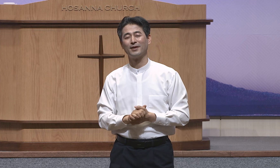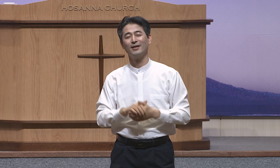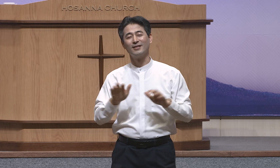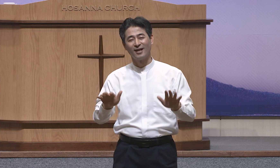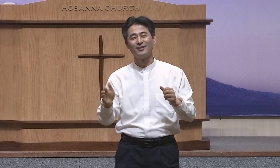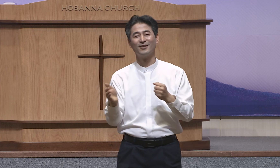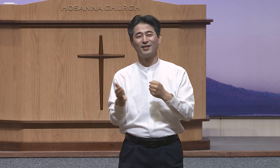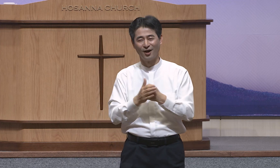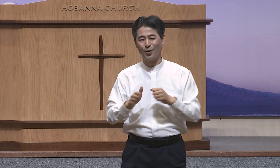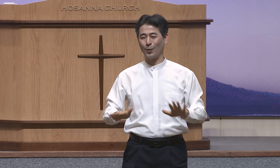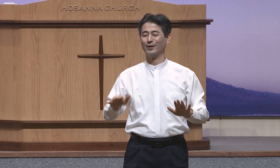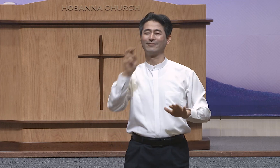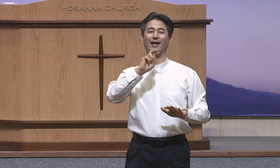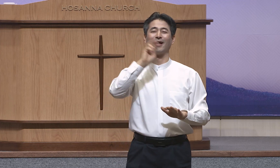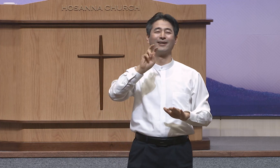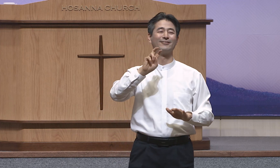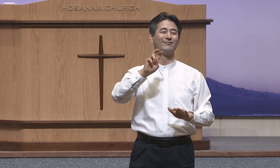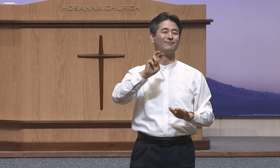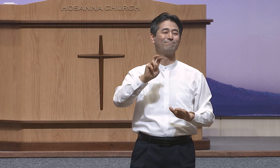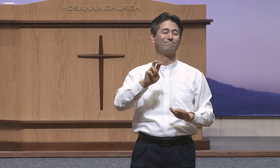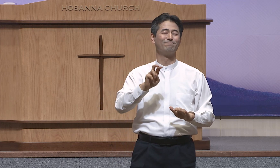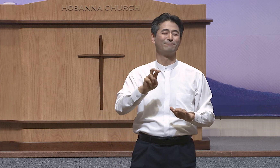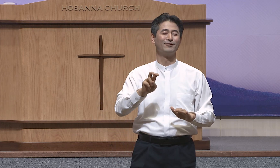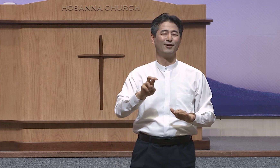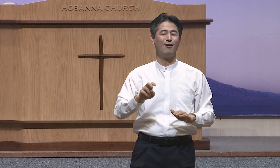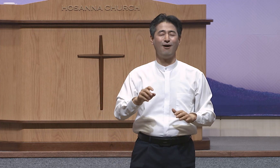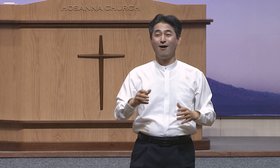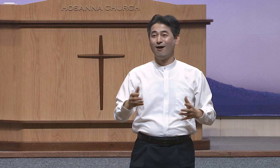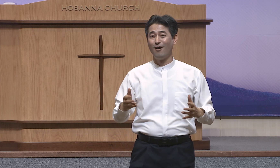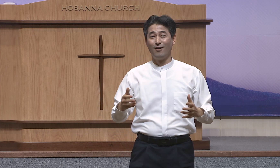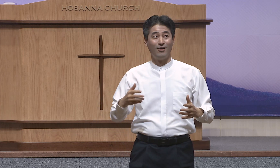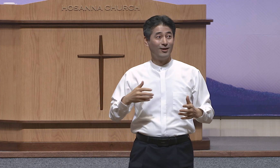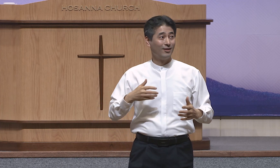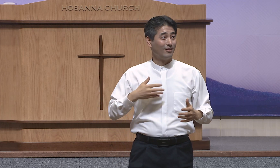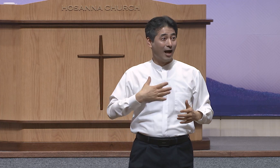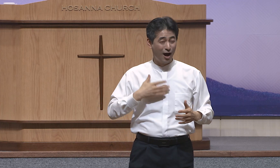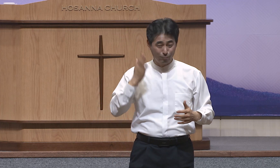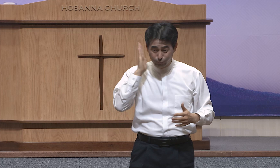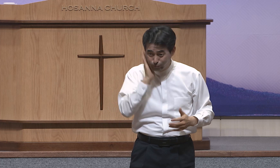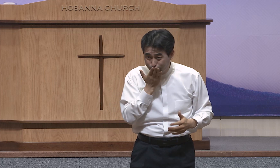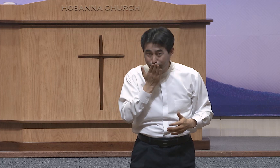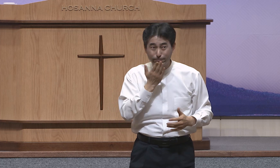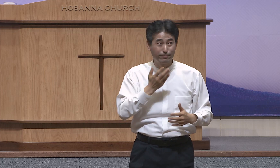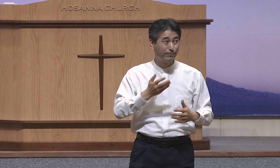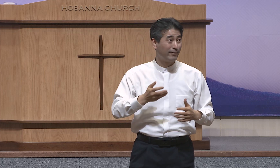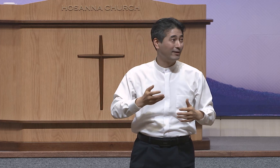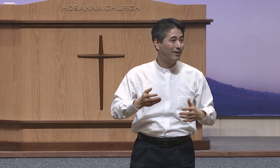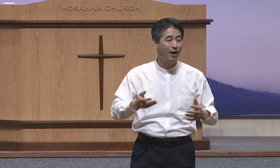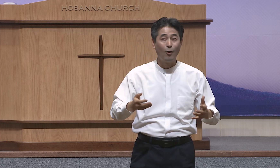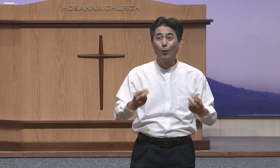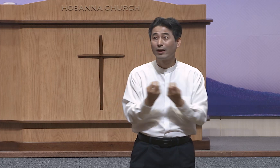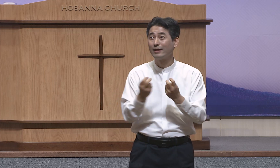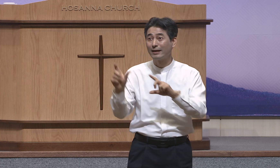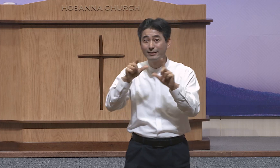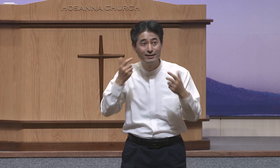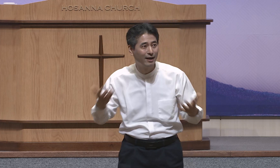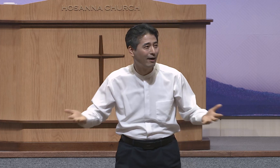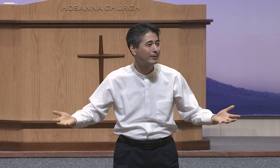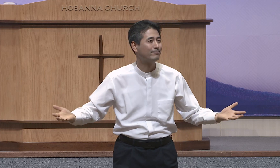목사로서 살 수 있다는 것은 너무나도 감사한 일입니다. 저는 청각 장애를 가지고